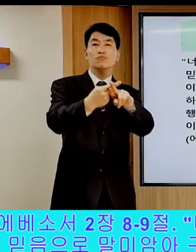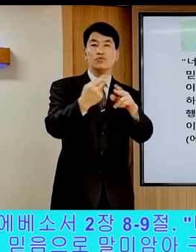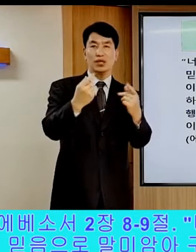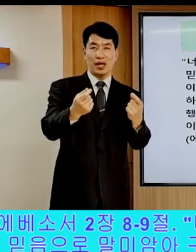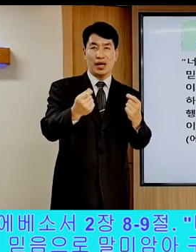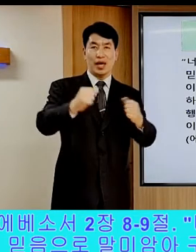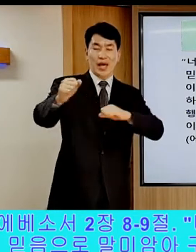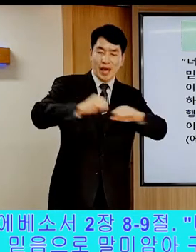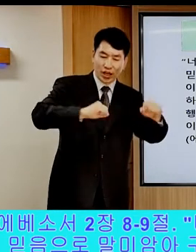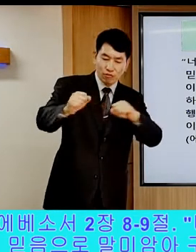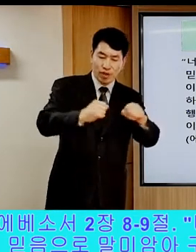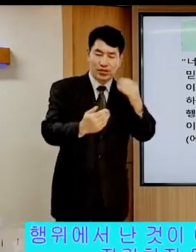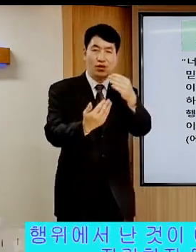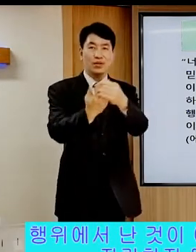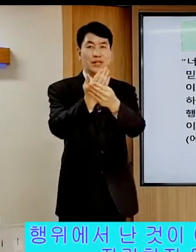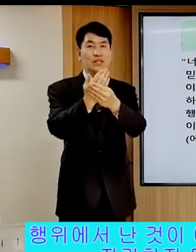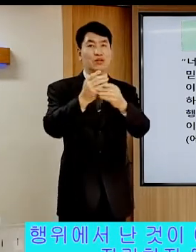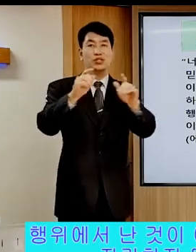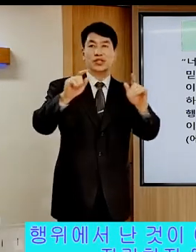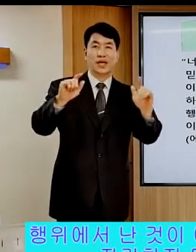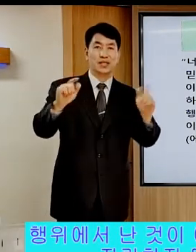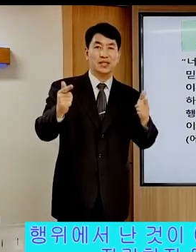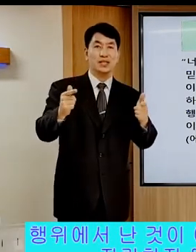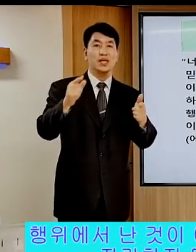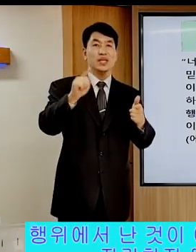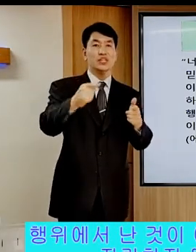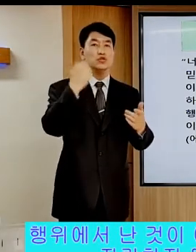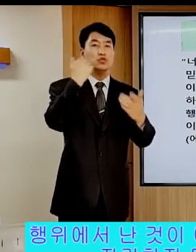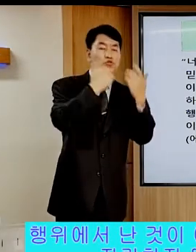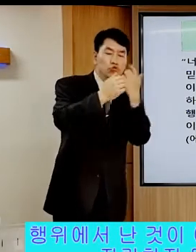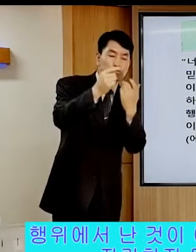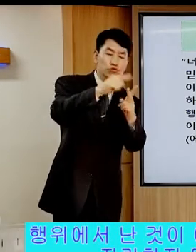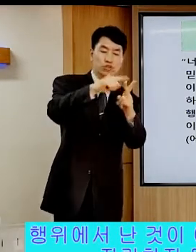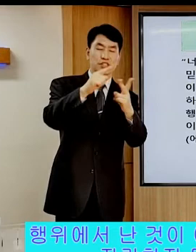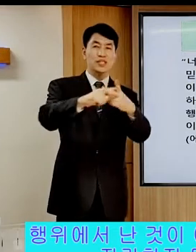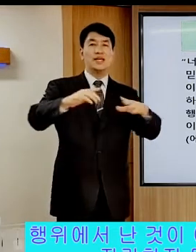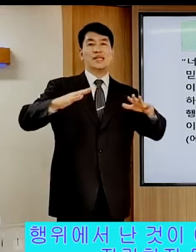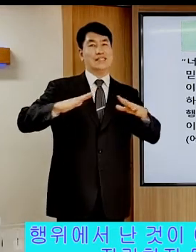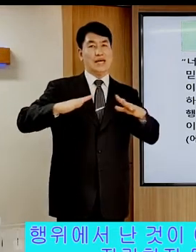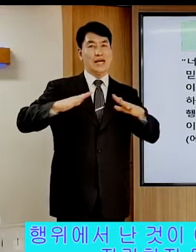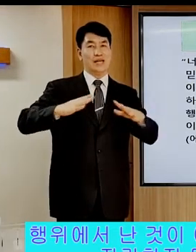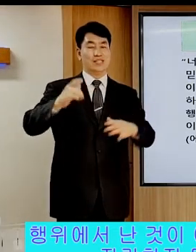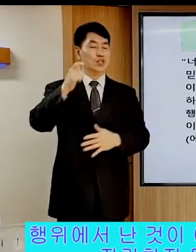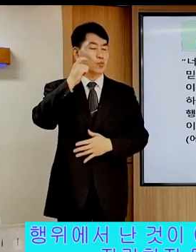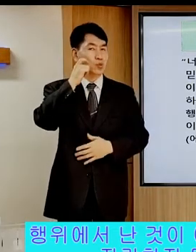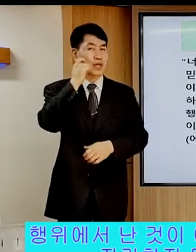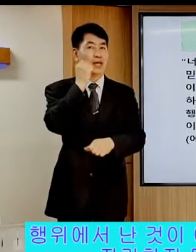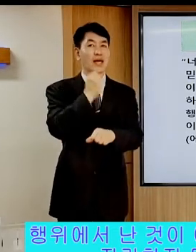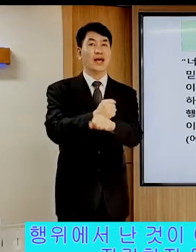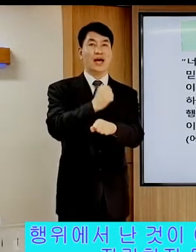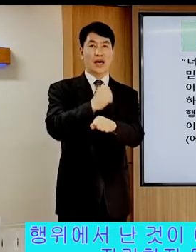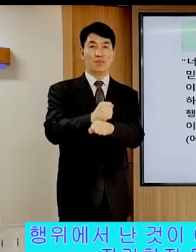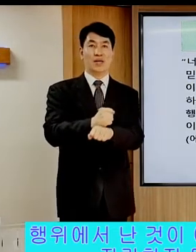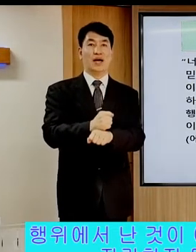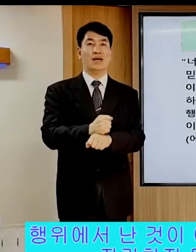선물이라 행위에서 난 것이 아니니 이는 누구든지 자랑하지 못하게 함이라.